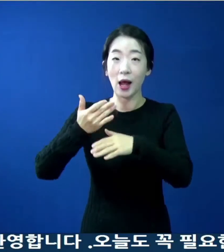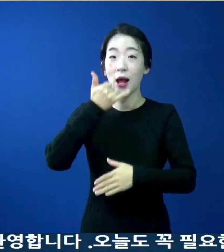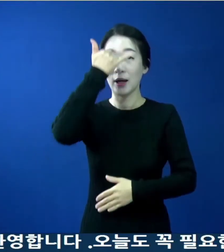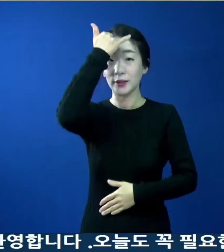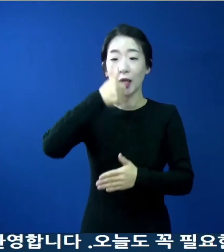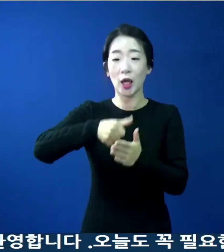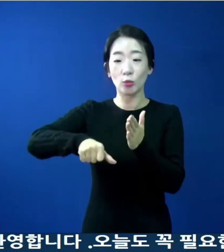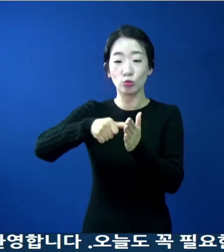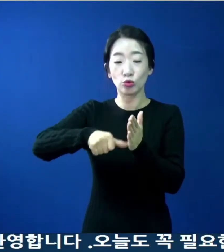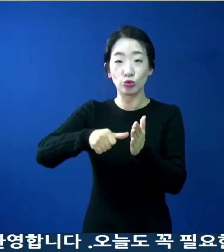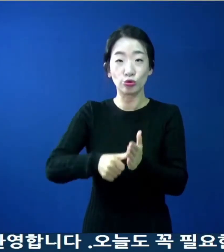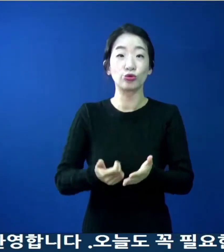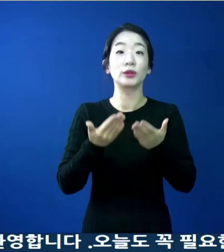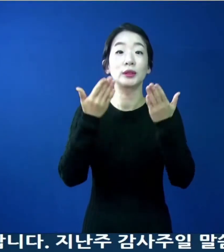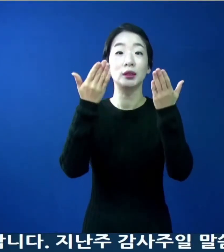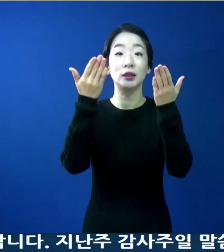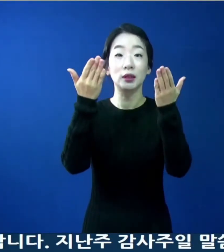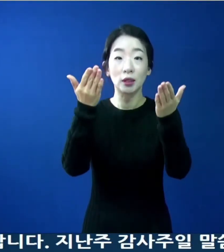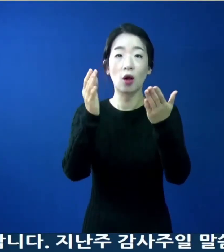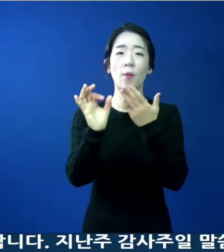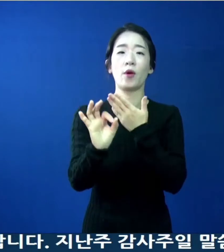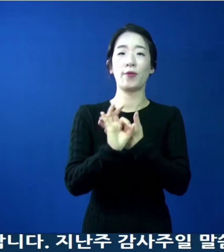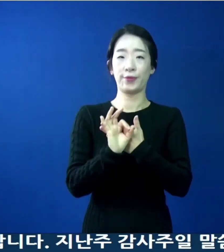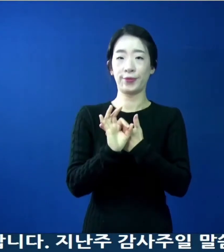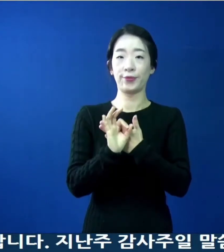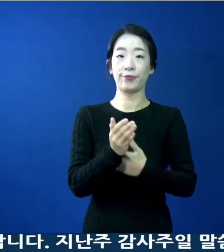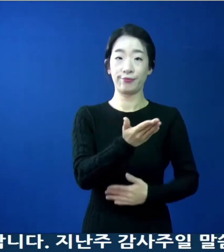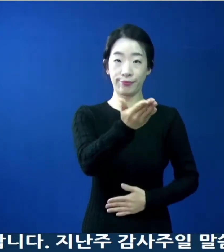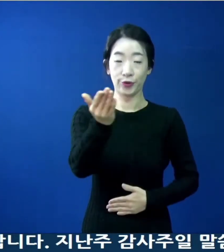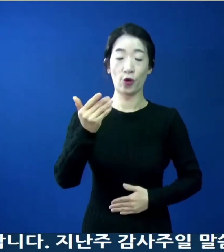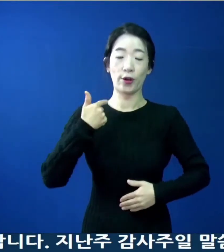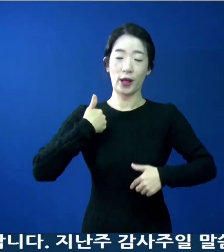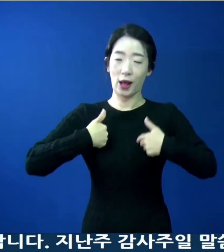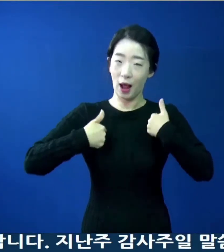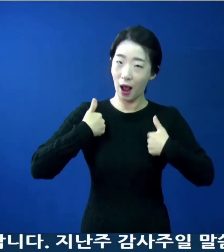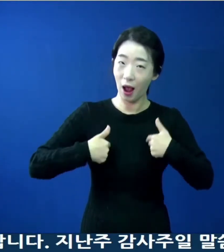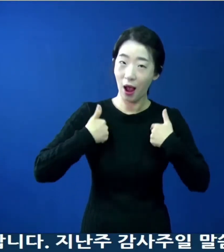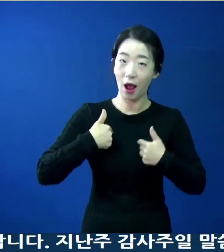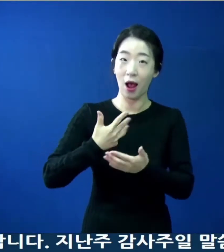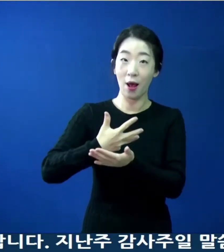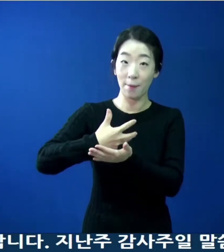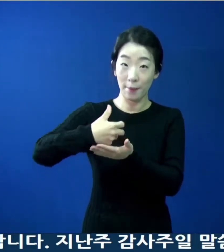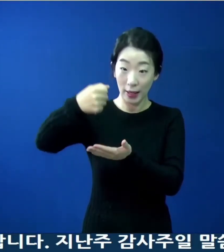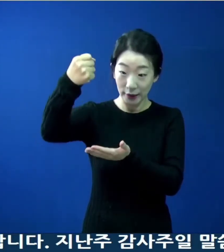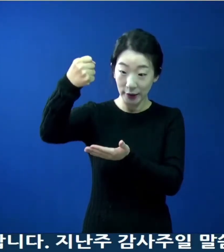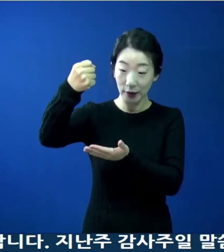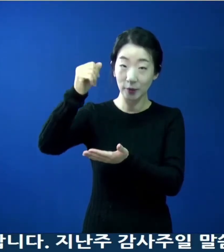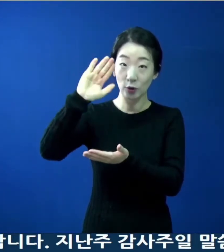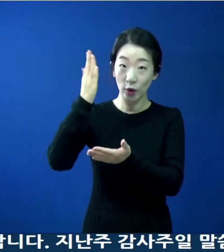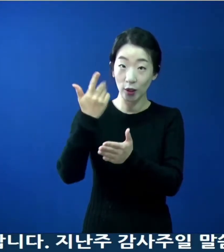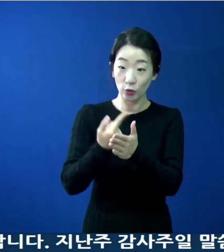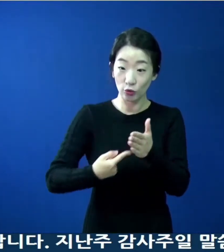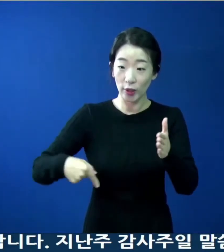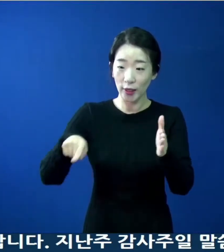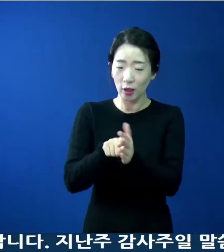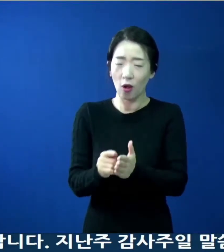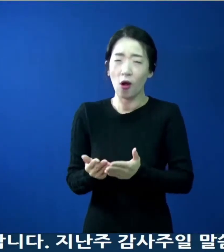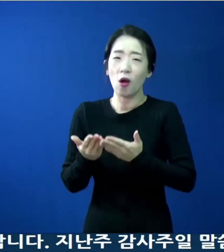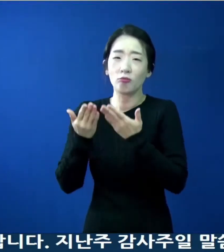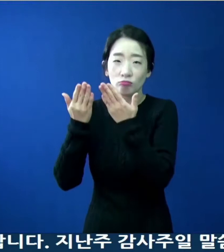제물을 드리려거든 너희가 기쁘게 받으심이 되도록